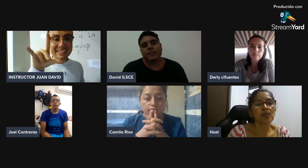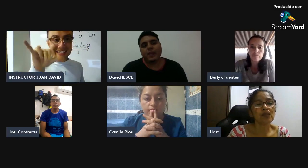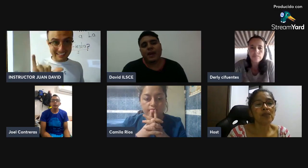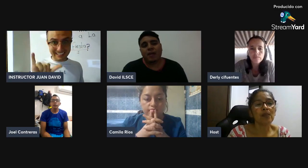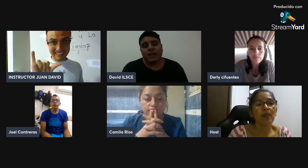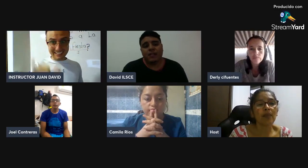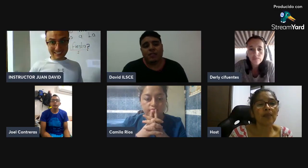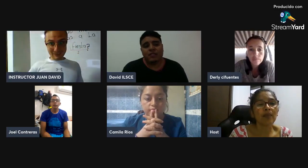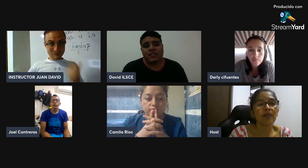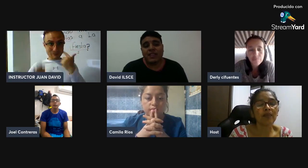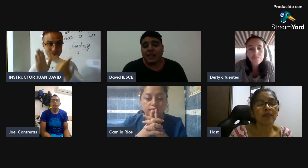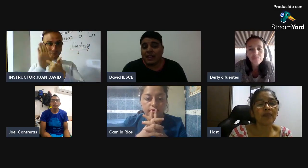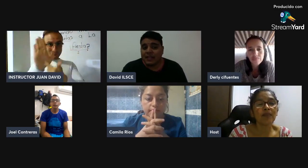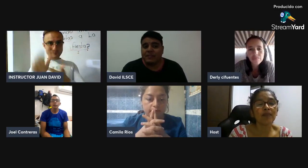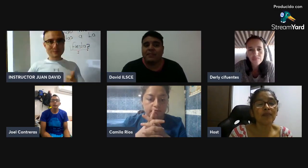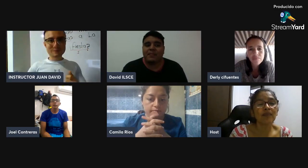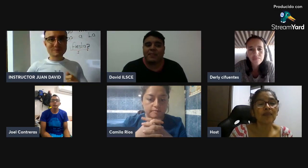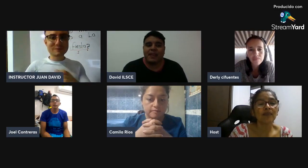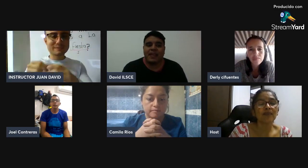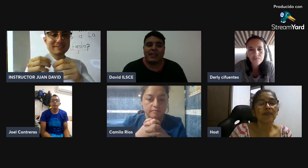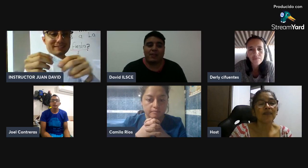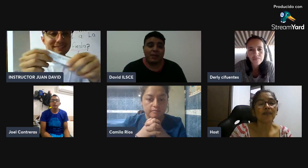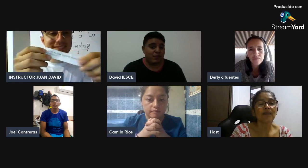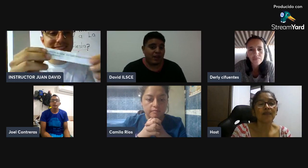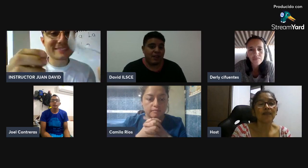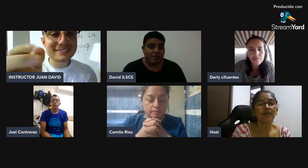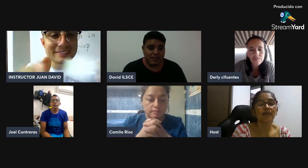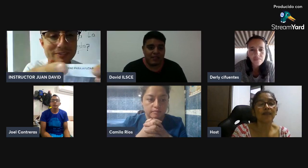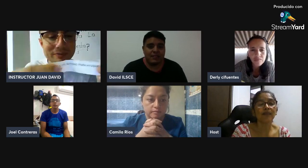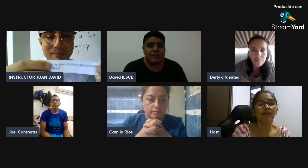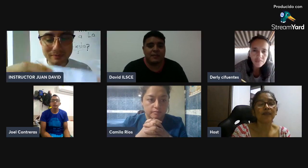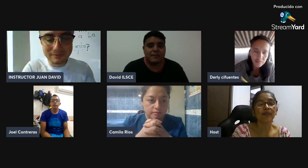ahora entonces the blind te voy a mostrar la frase